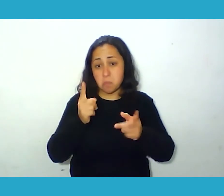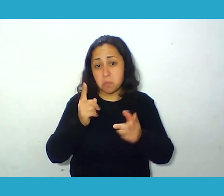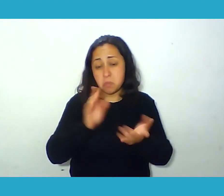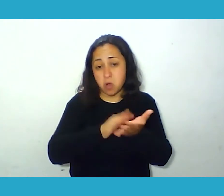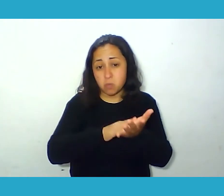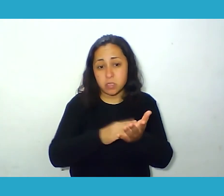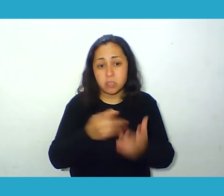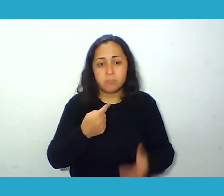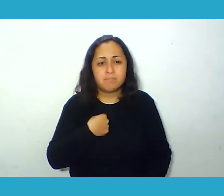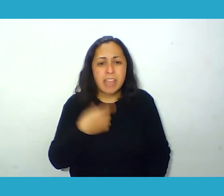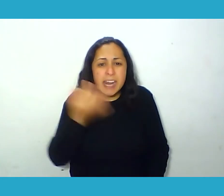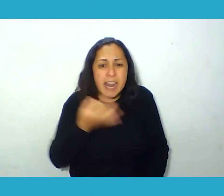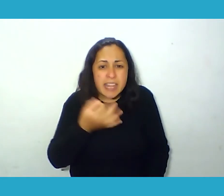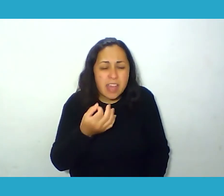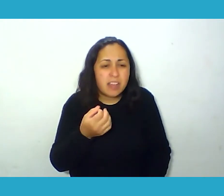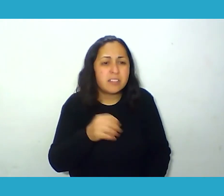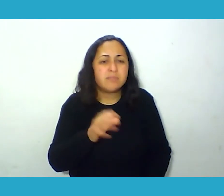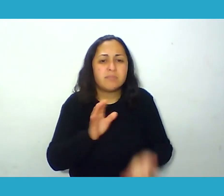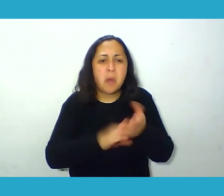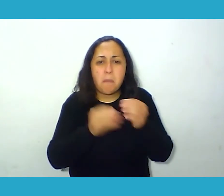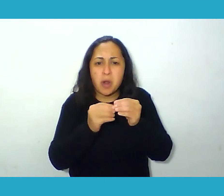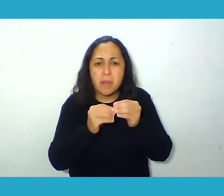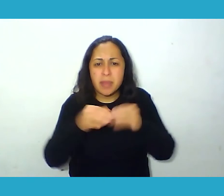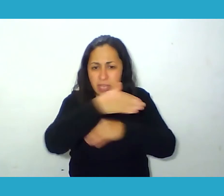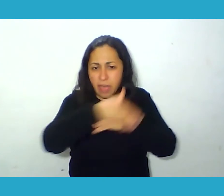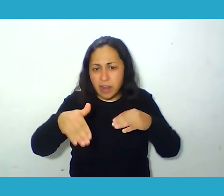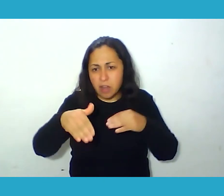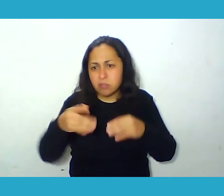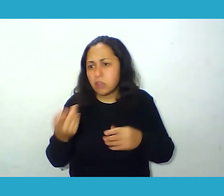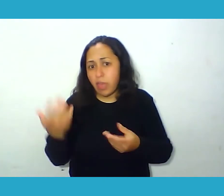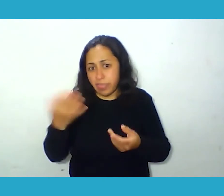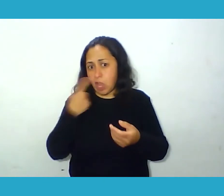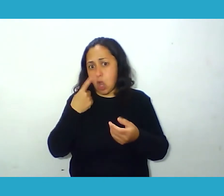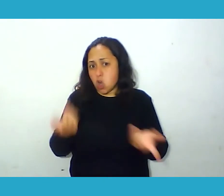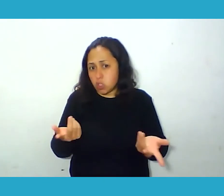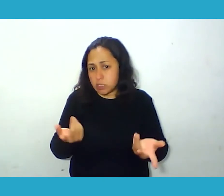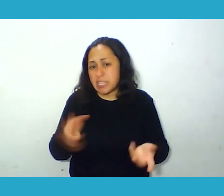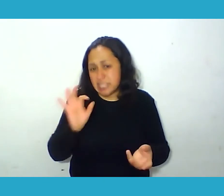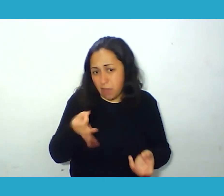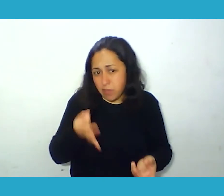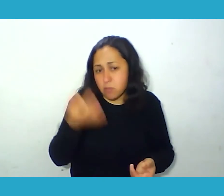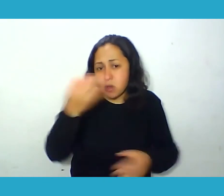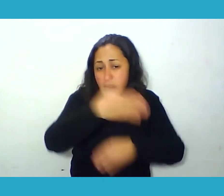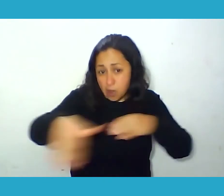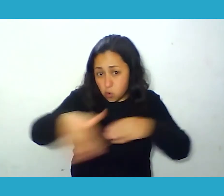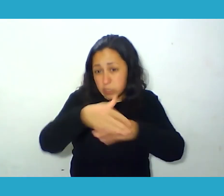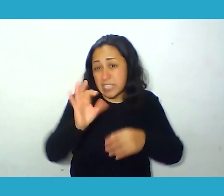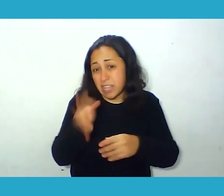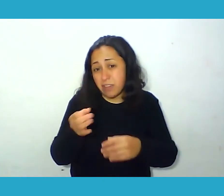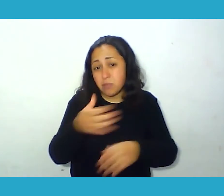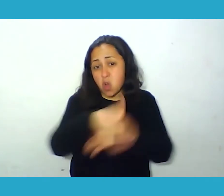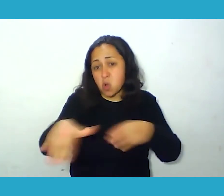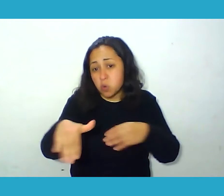hoy desconocer una realidad del departamento en cuanto a la problemática de la Ruta 38, se sabe que es una realidad que esta ruta